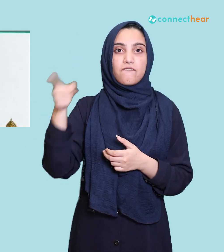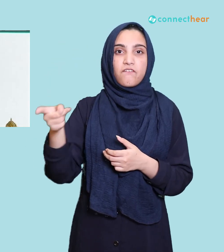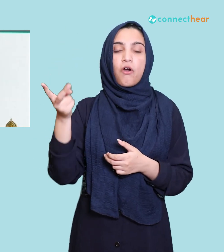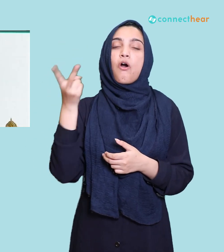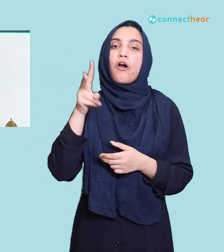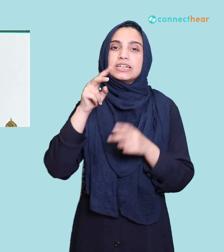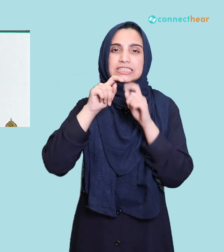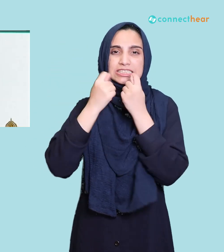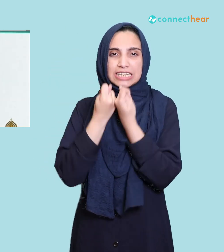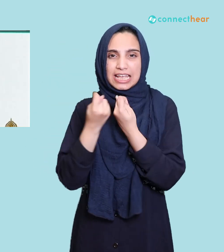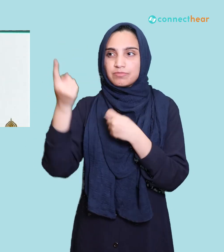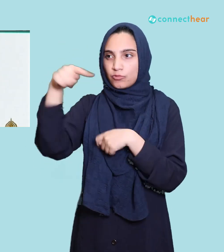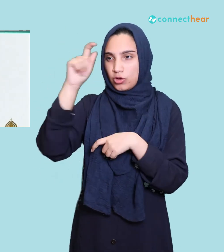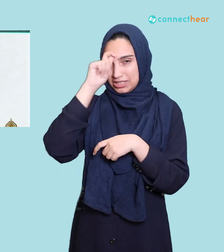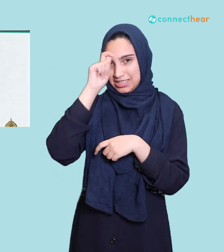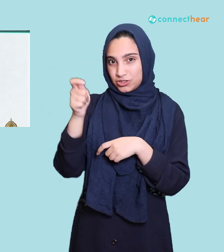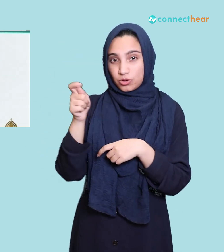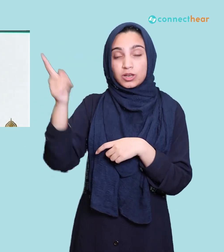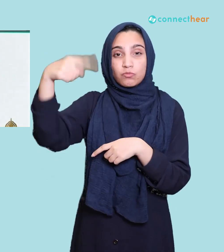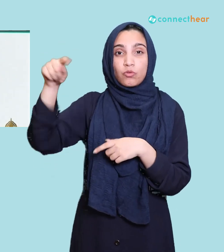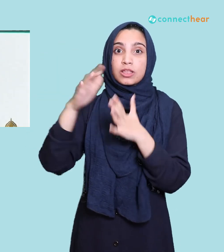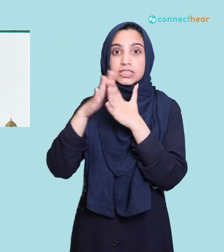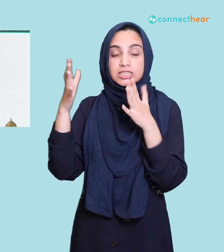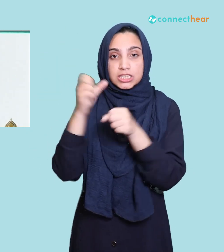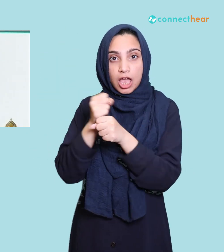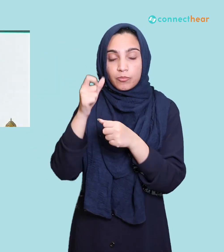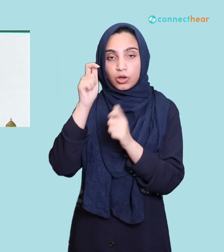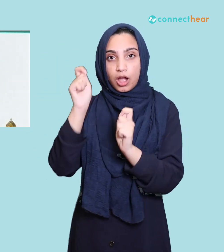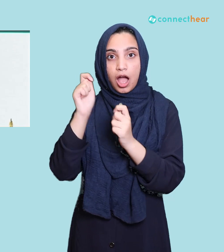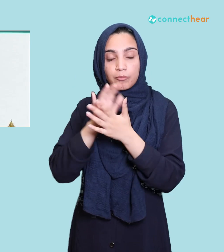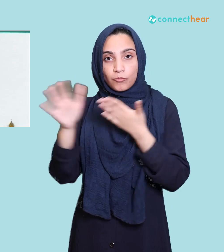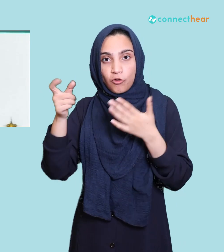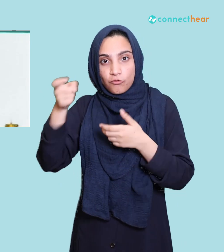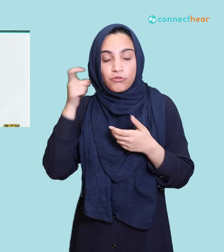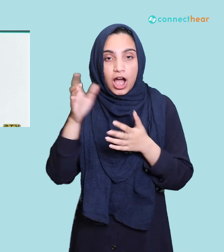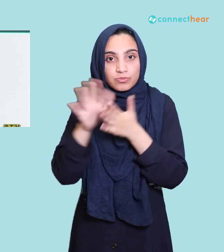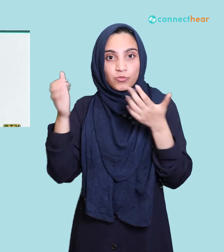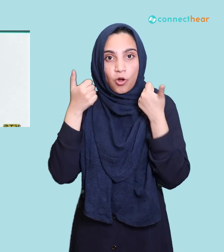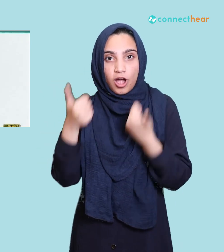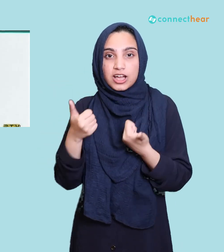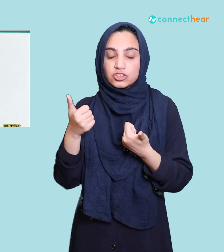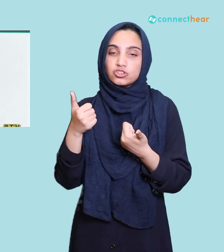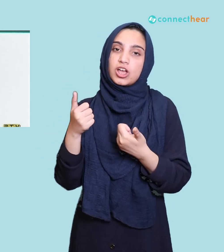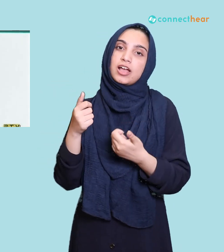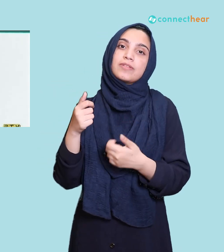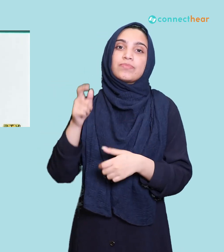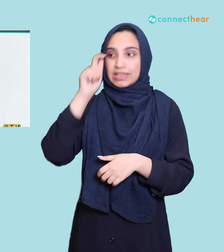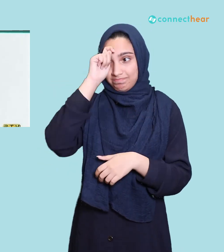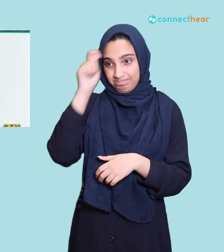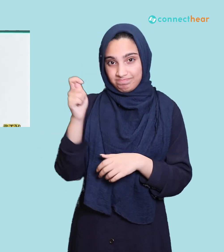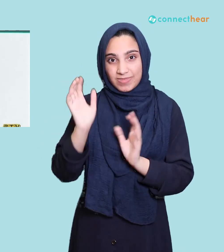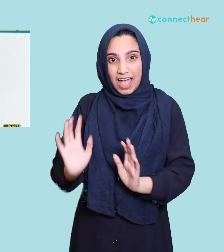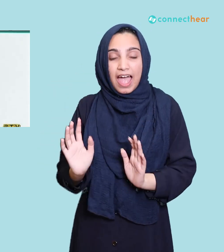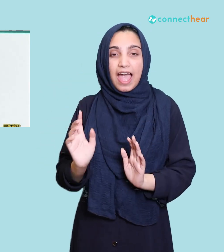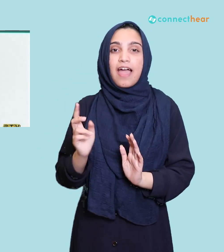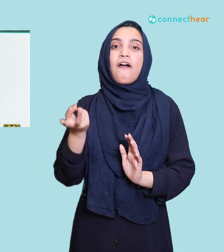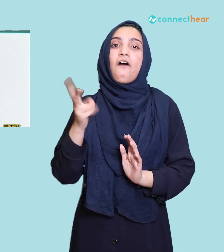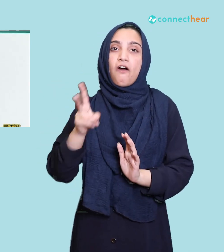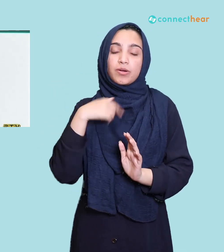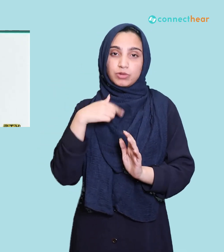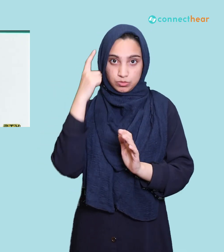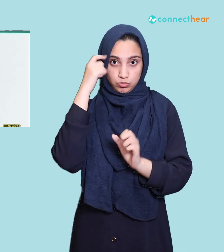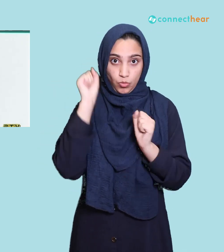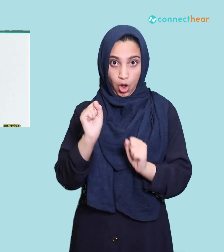میں خراج تحسین پیش کرتا ہوں، کیونکہ آپ نے بڑی تیز کام کیا اس پہ یہاں پہنچنے کے لیے. اور مجھے پورا اس چیز